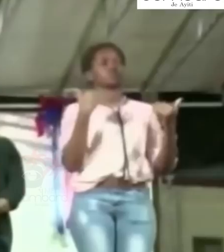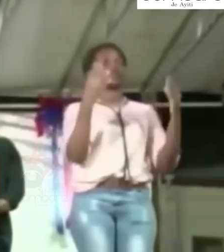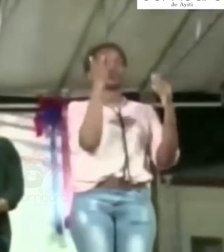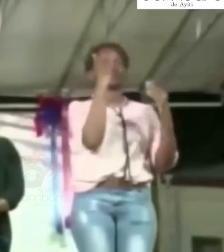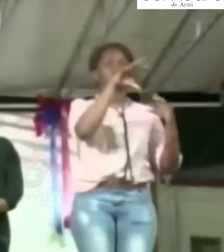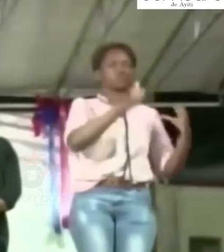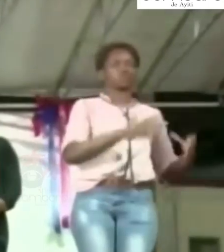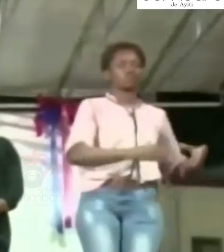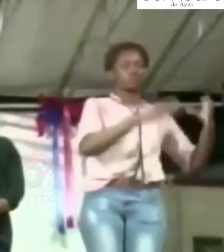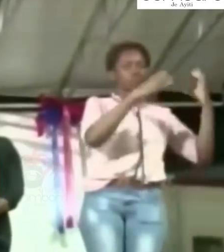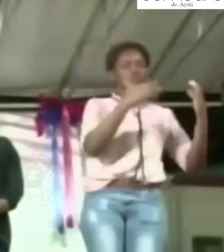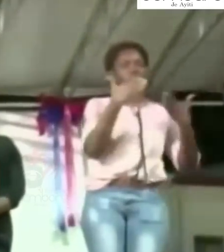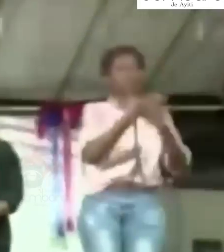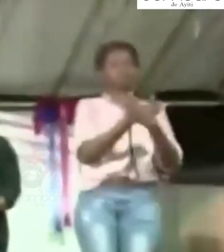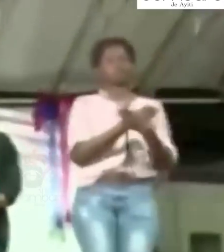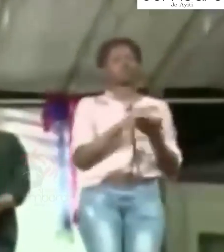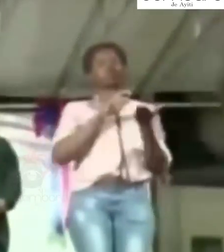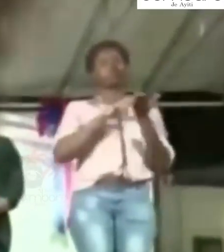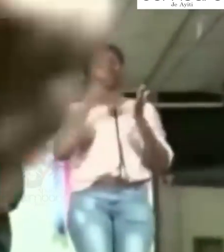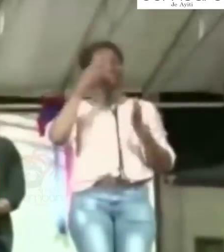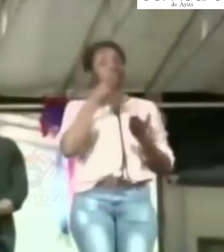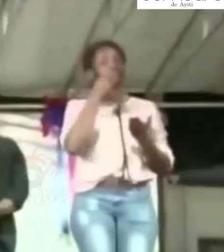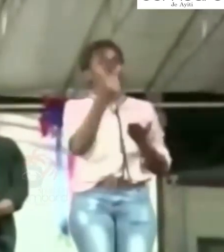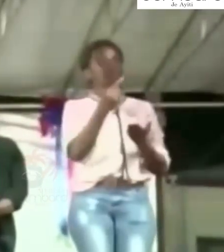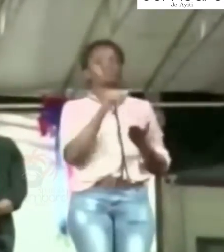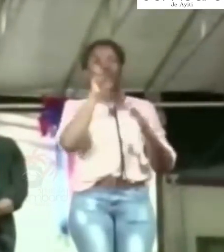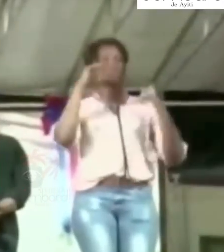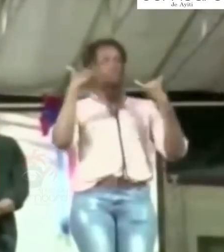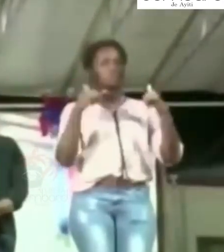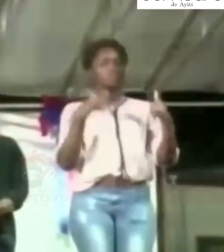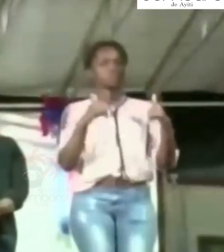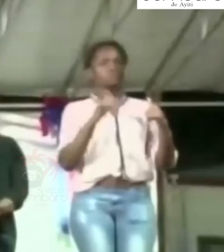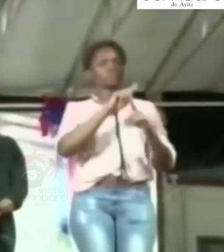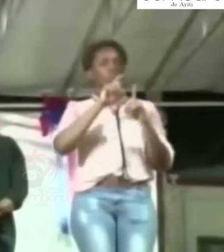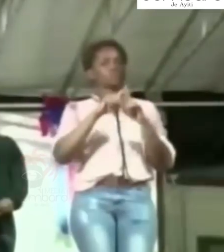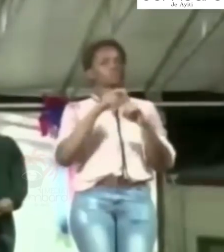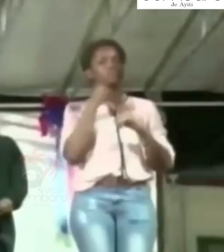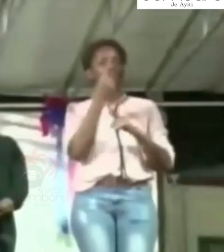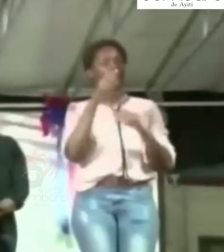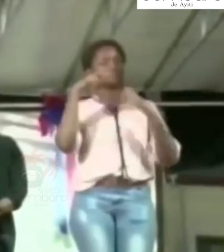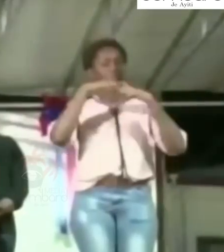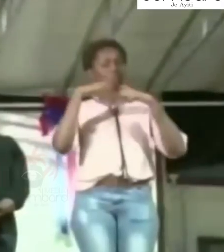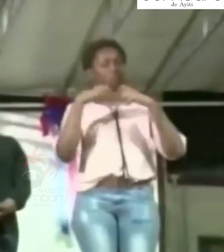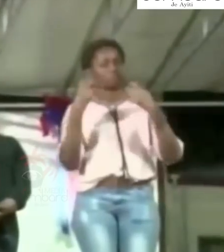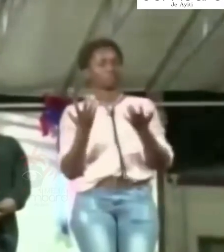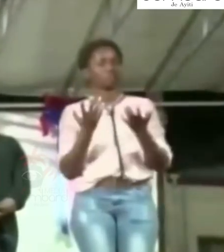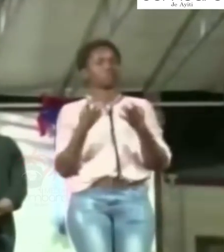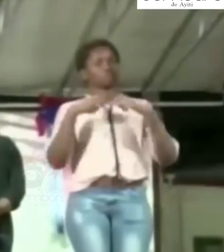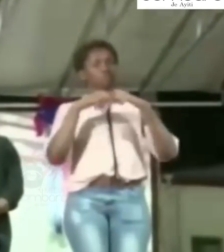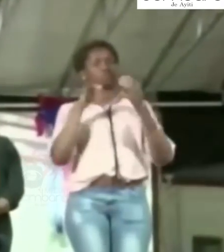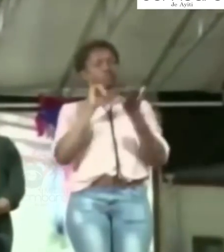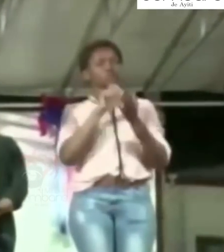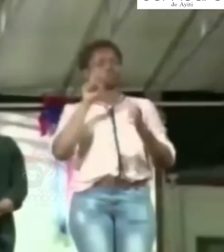transformateurs, tout neuf, 7000 kVA. Ça veut dire que c'est pour jouer. L'homme dit mettre courant son nécessité